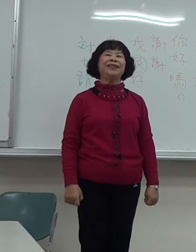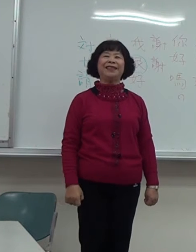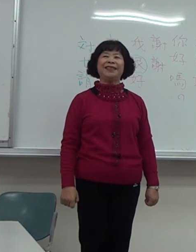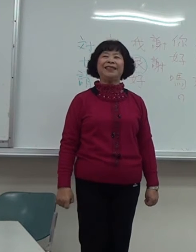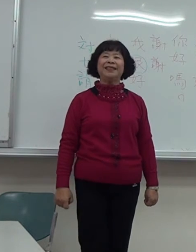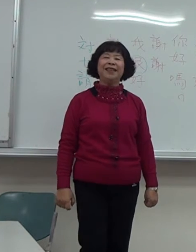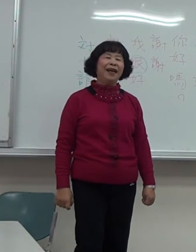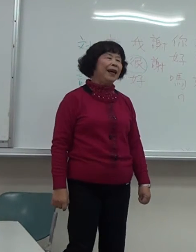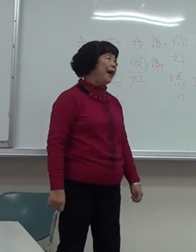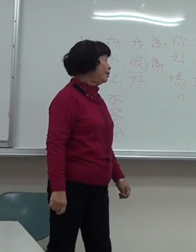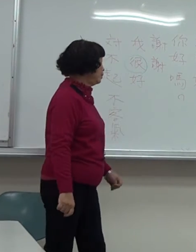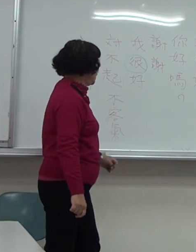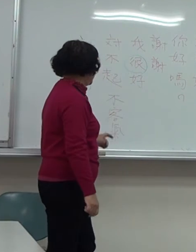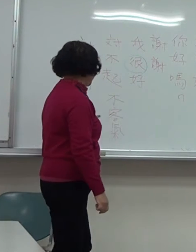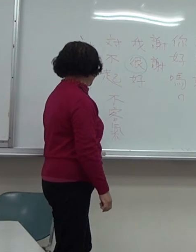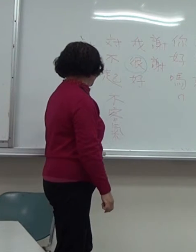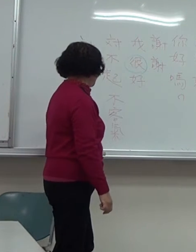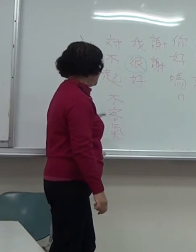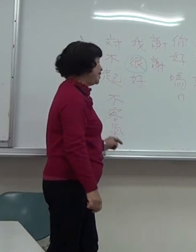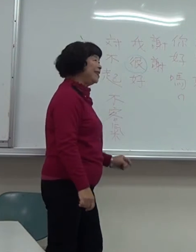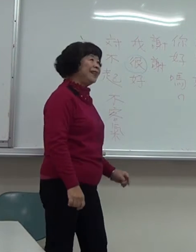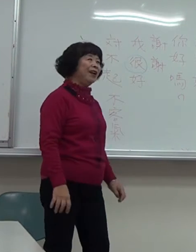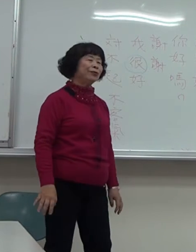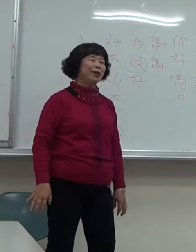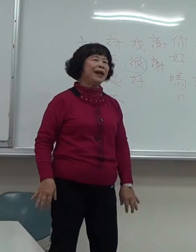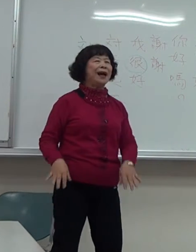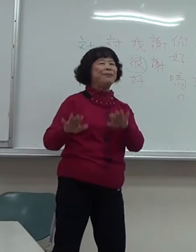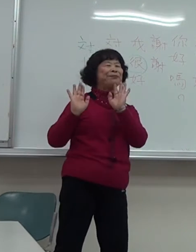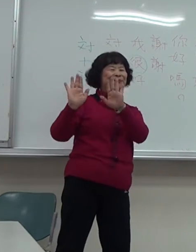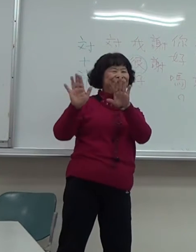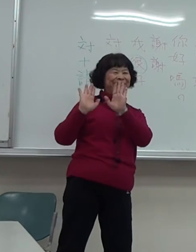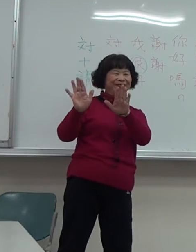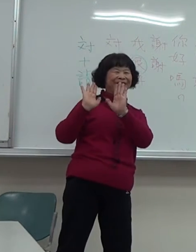起。啊，如果人家跟你对不起，你要说，